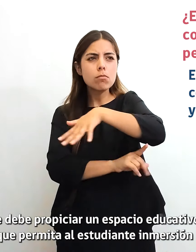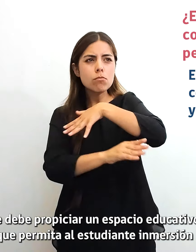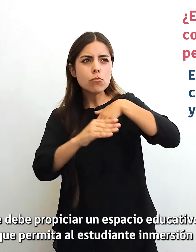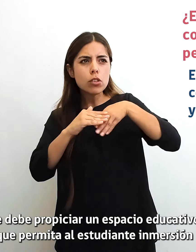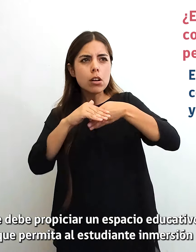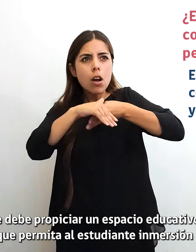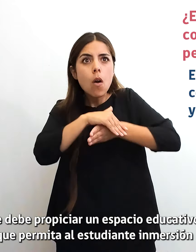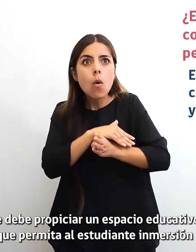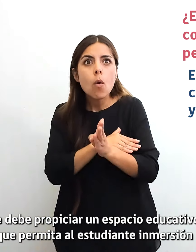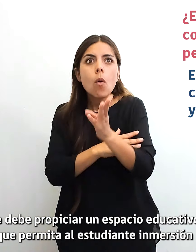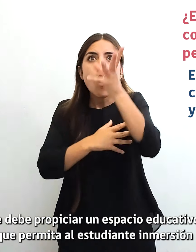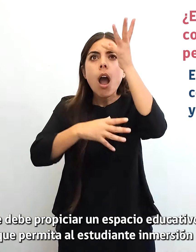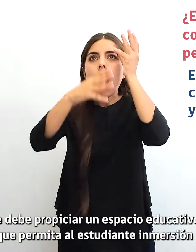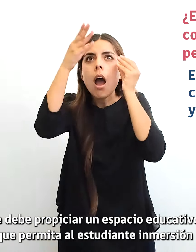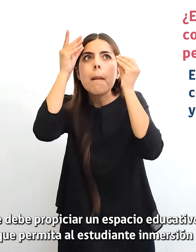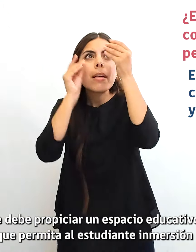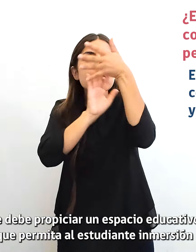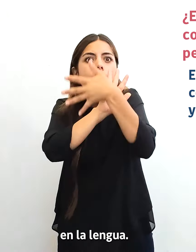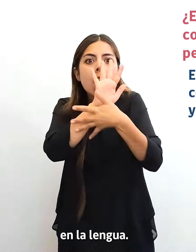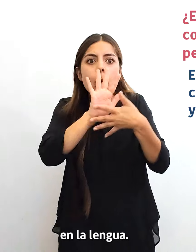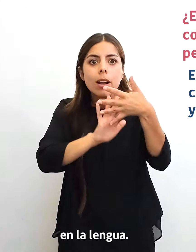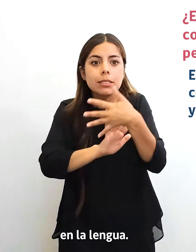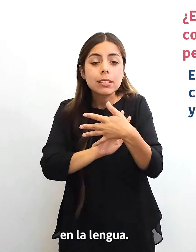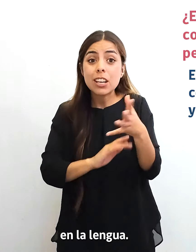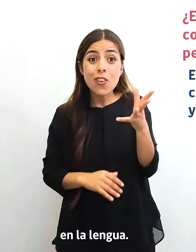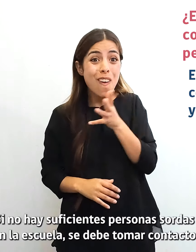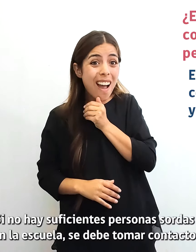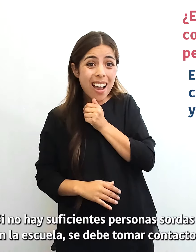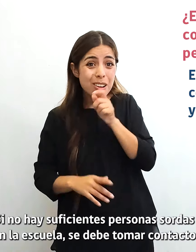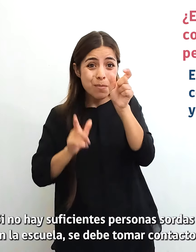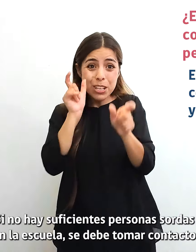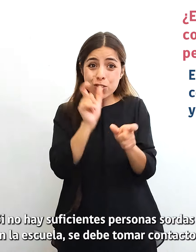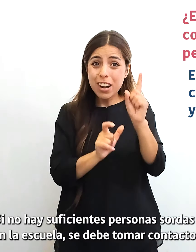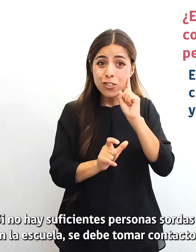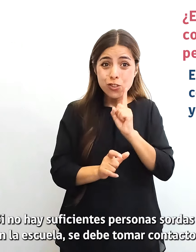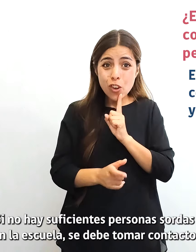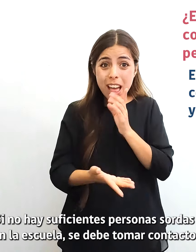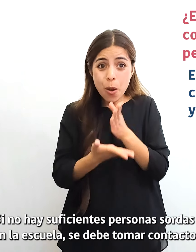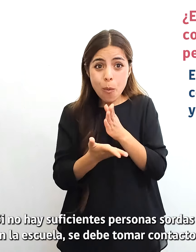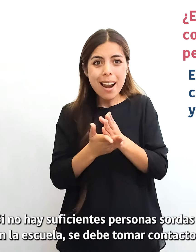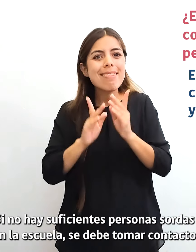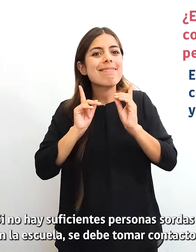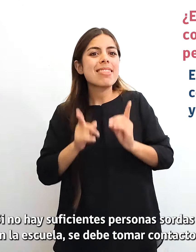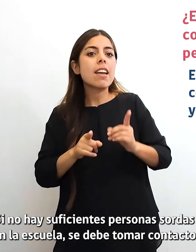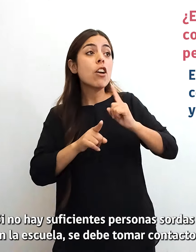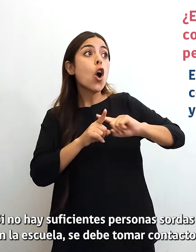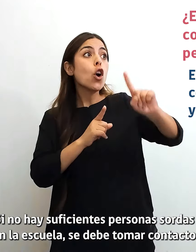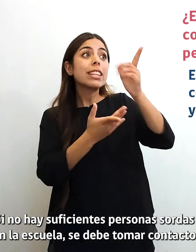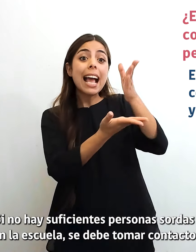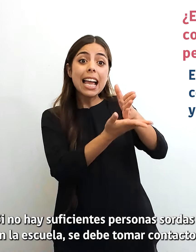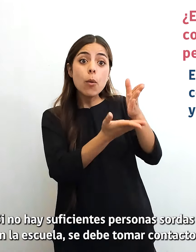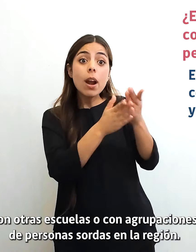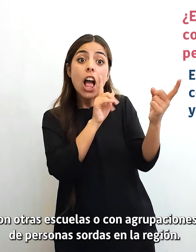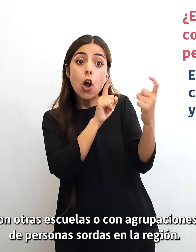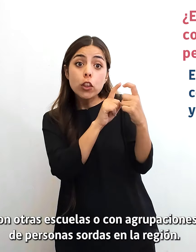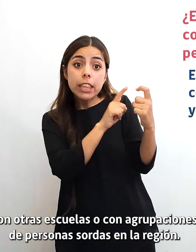educativo que permita al estudiante inmersión en la lengua. Si no hay suficientes personas sordas en la escuela, se debe tomar contacto con otras escuelas